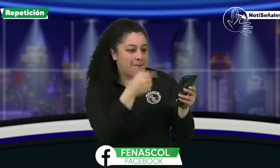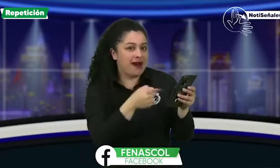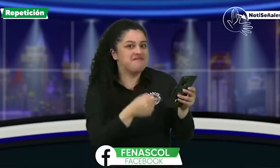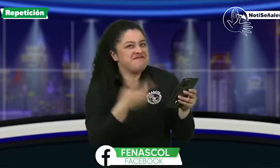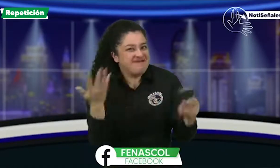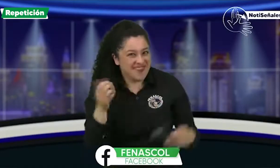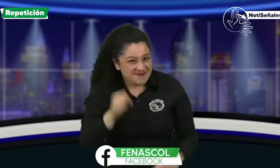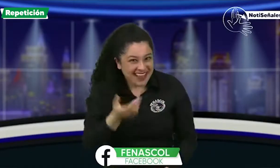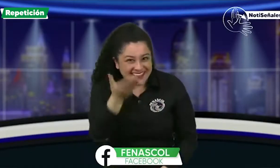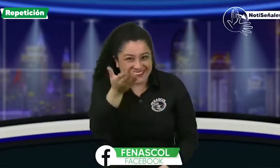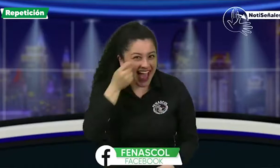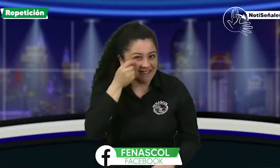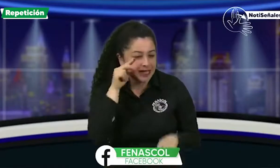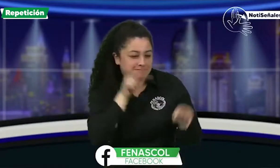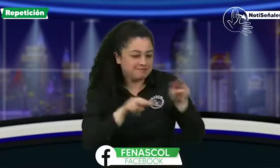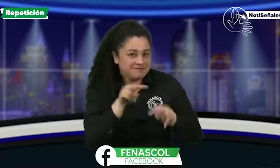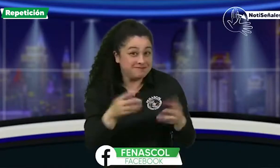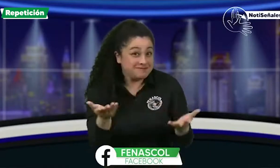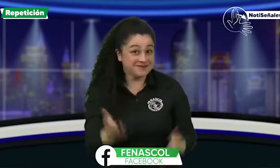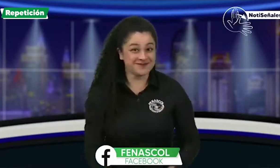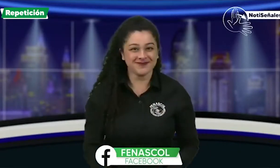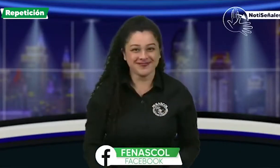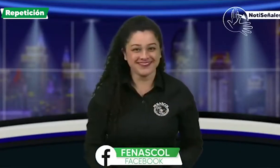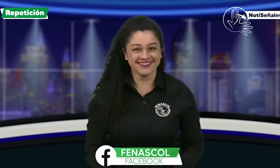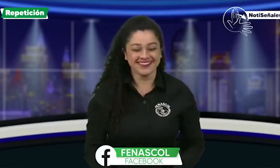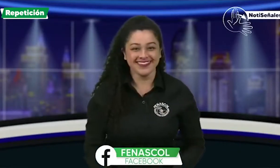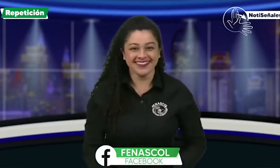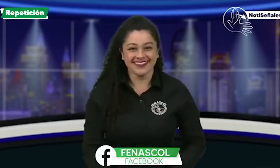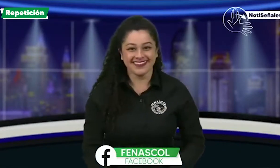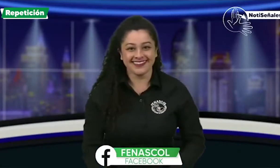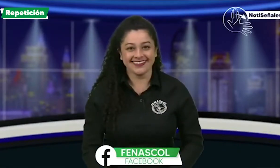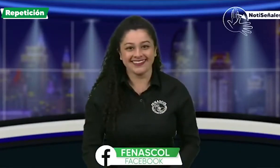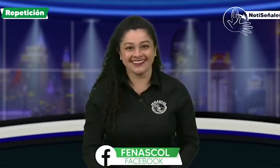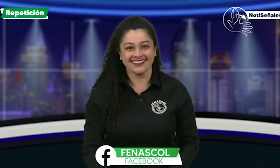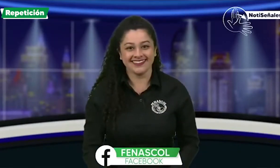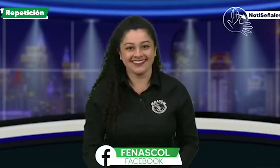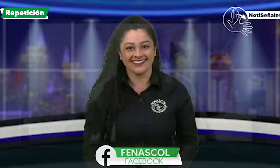Y también vemos otros comentarios. Henry, ¿qué nos puede decir al respecto?